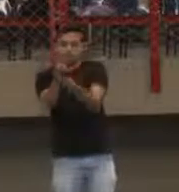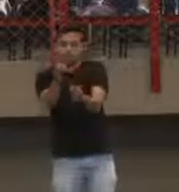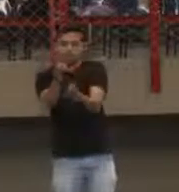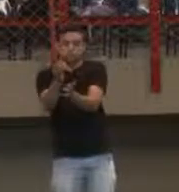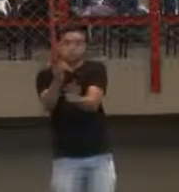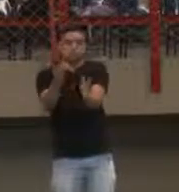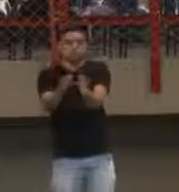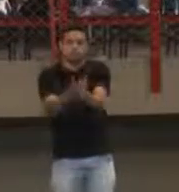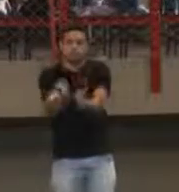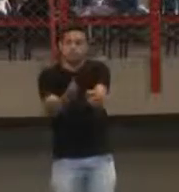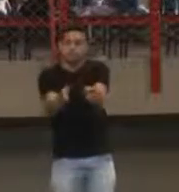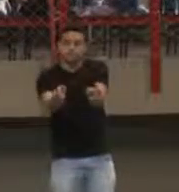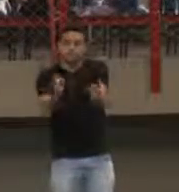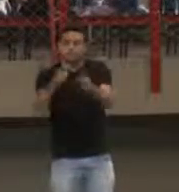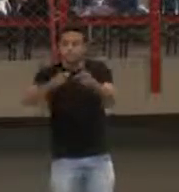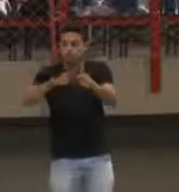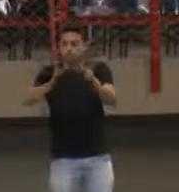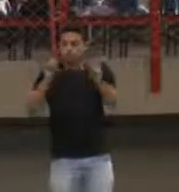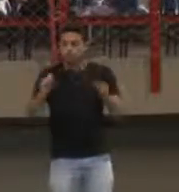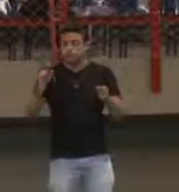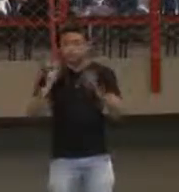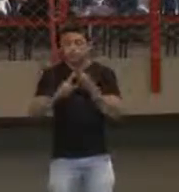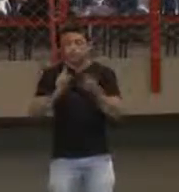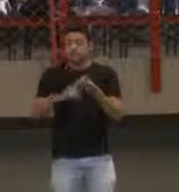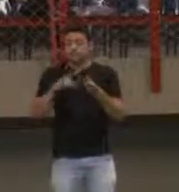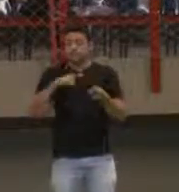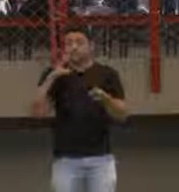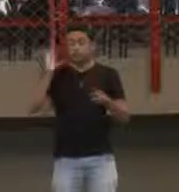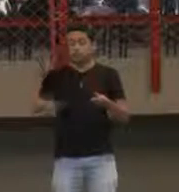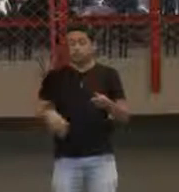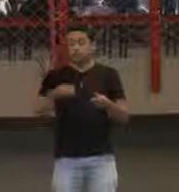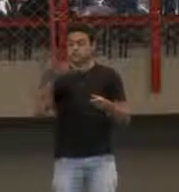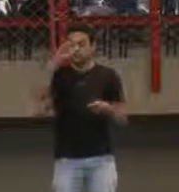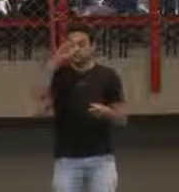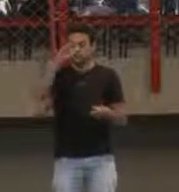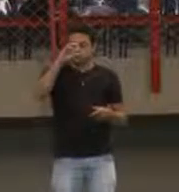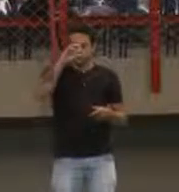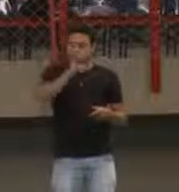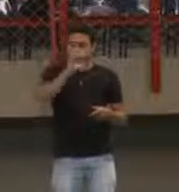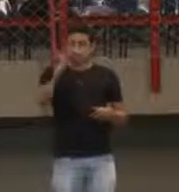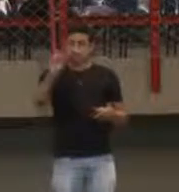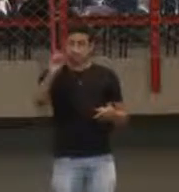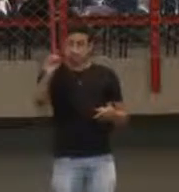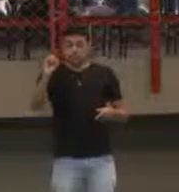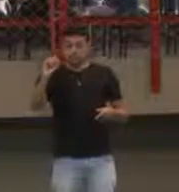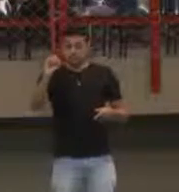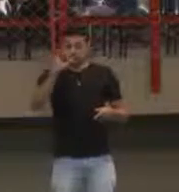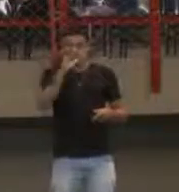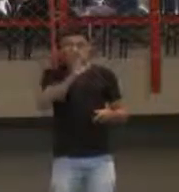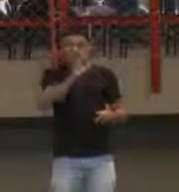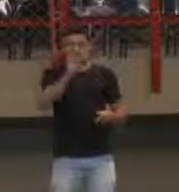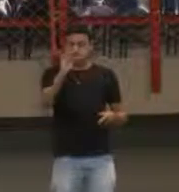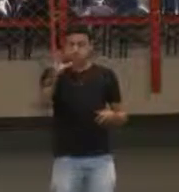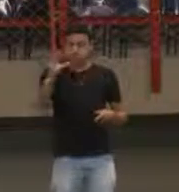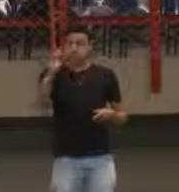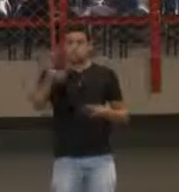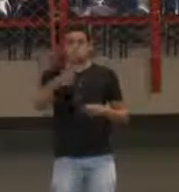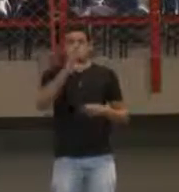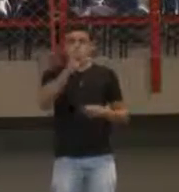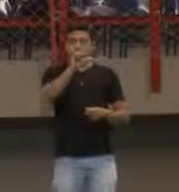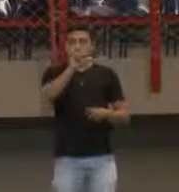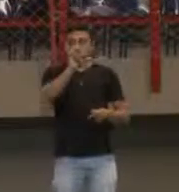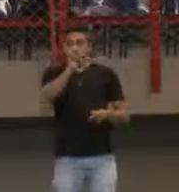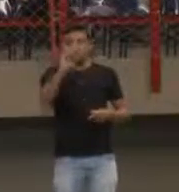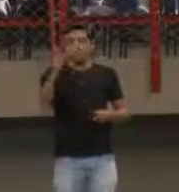acontecer. Liberação de CFCs. Você sabe o que é um CFC? A sigla é